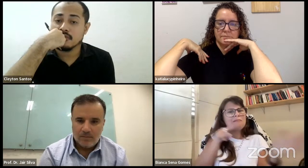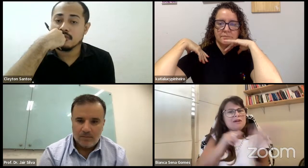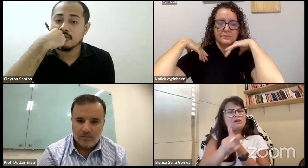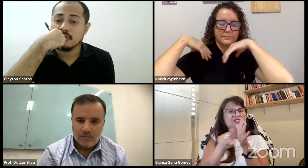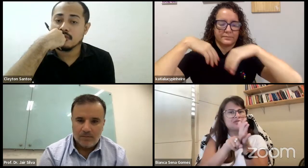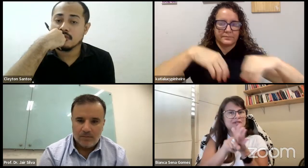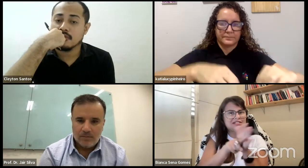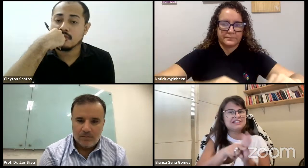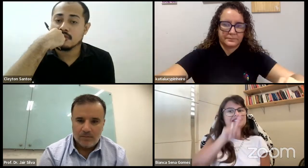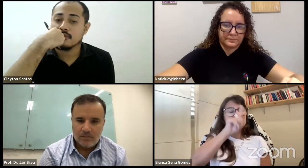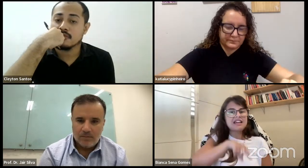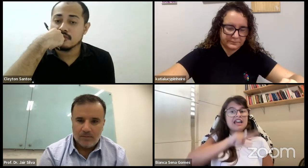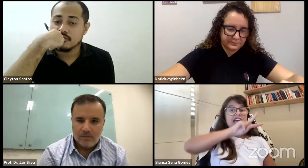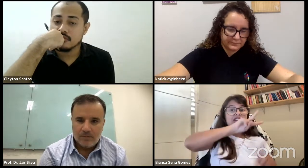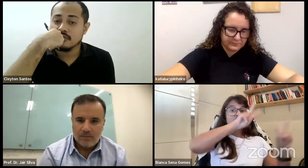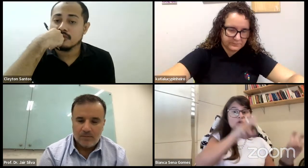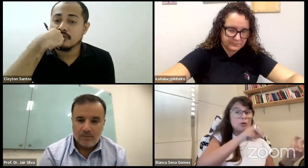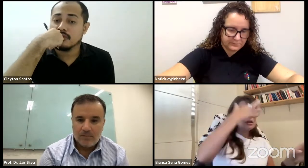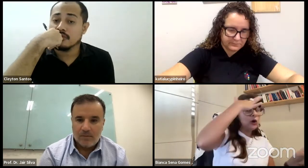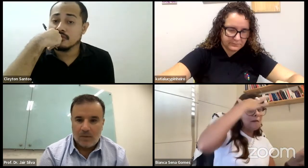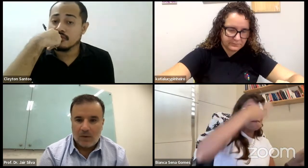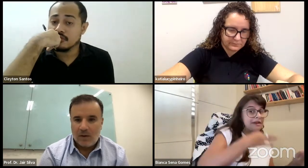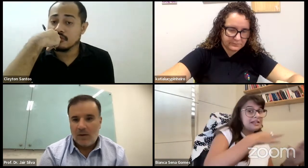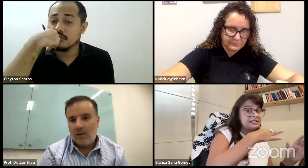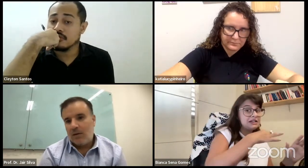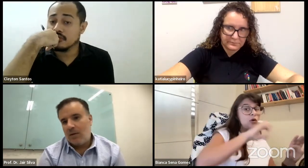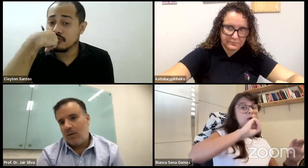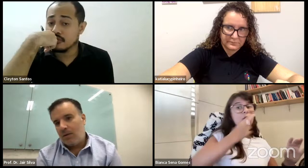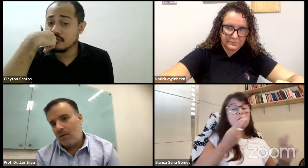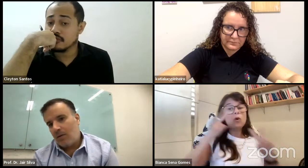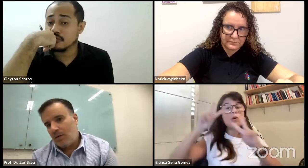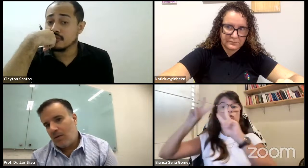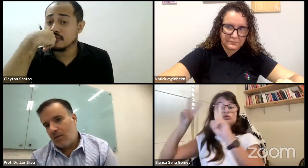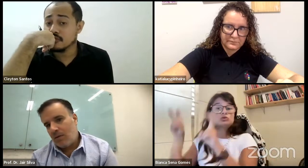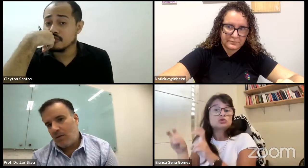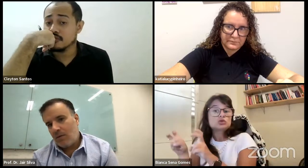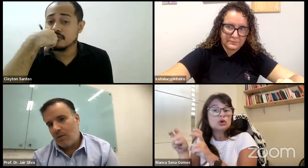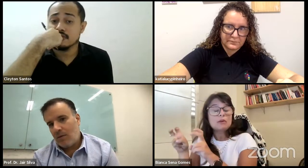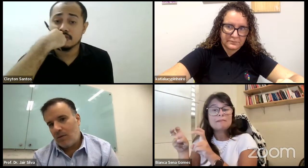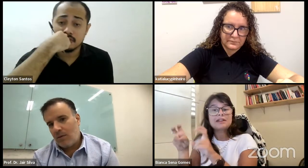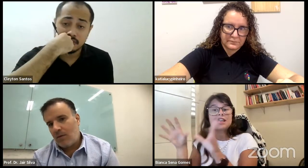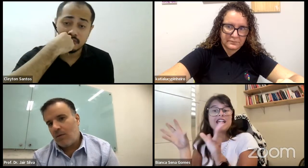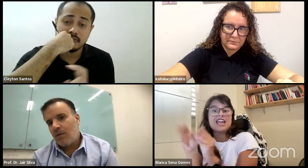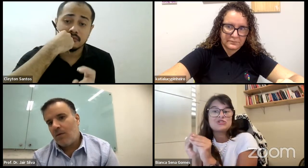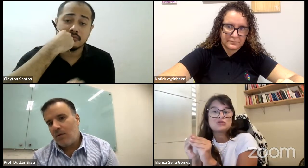E o seu texto precisa trazer de forma clara qual é esse perfil.